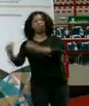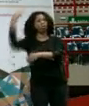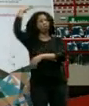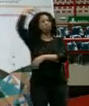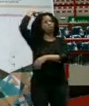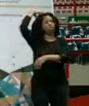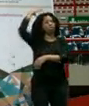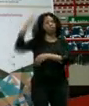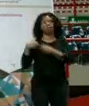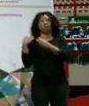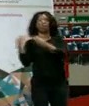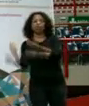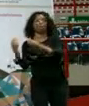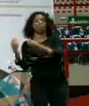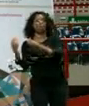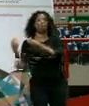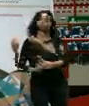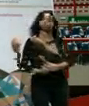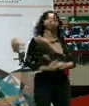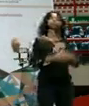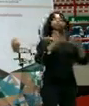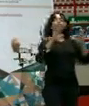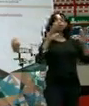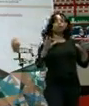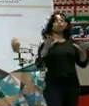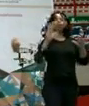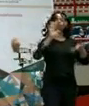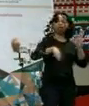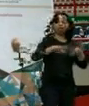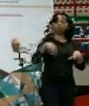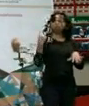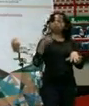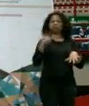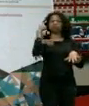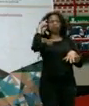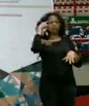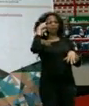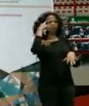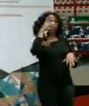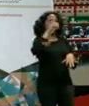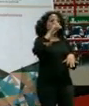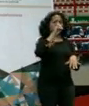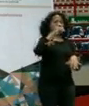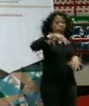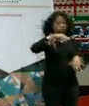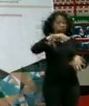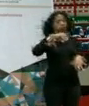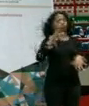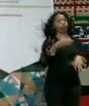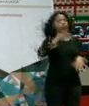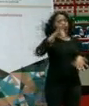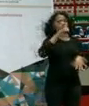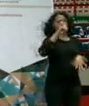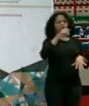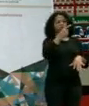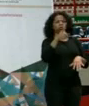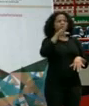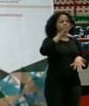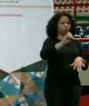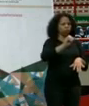Na verdade, essa é uma visão estereotipada de Dom João. Dom João, ele não foi preparado para ser